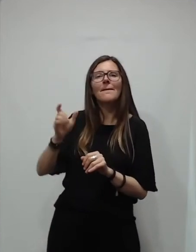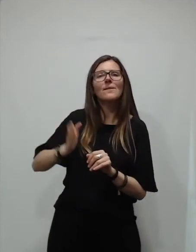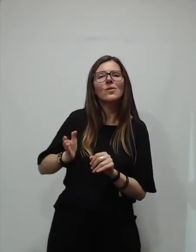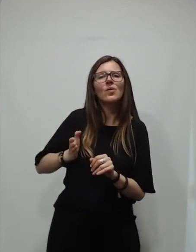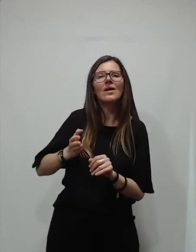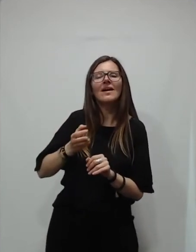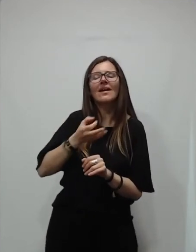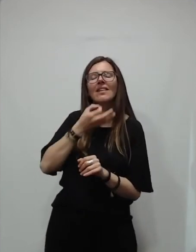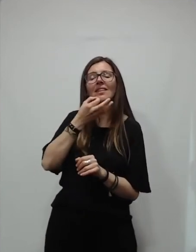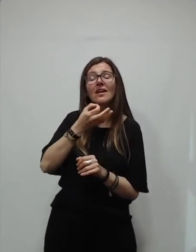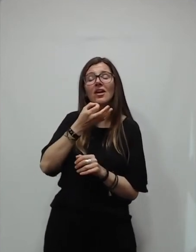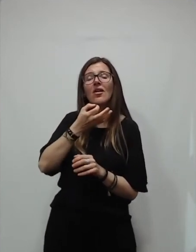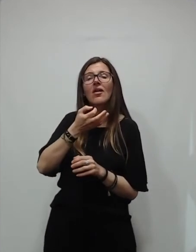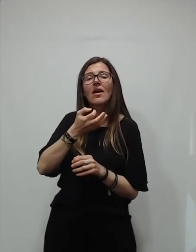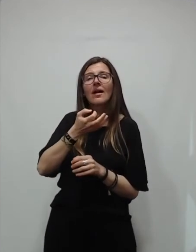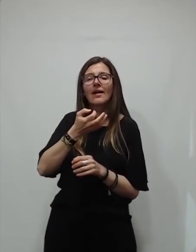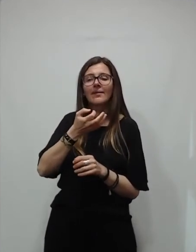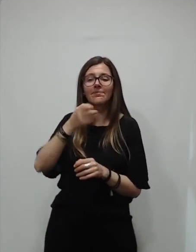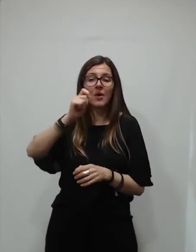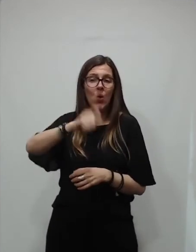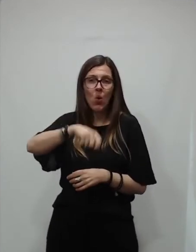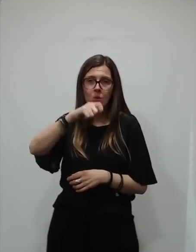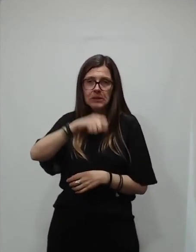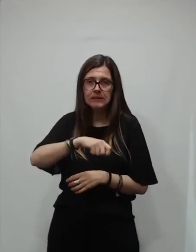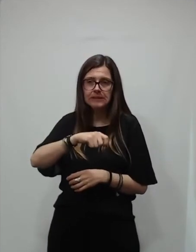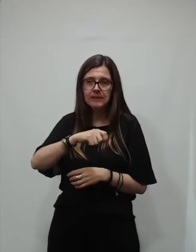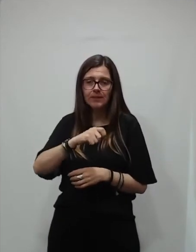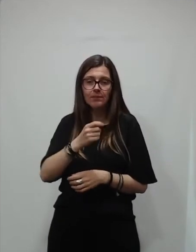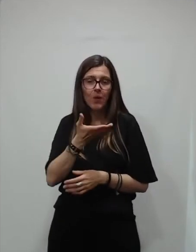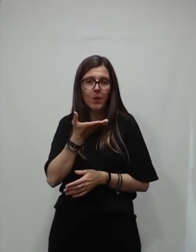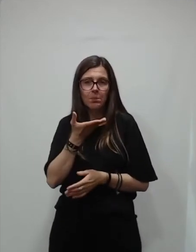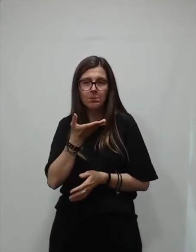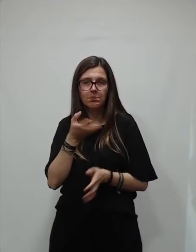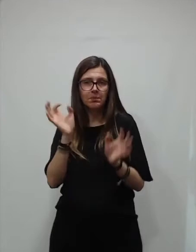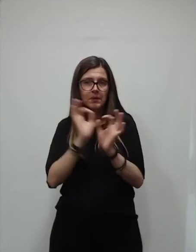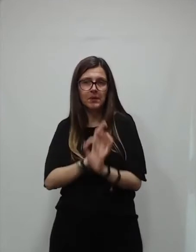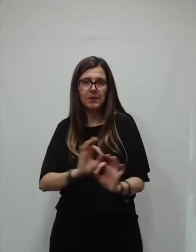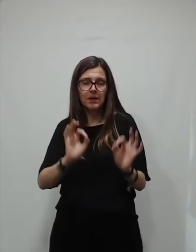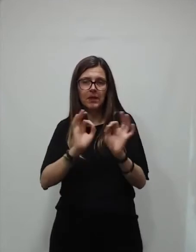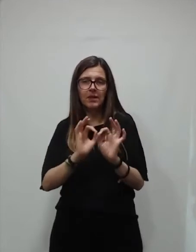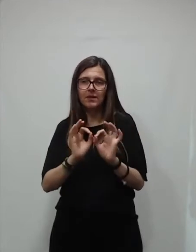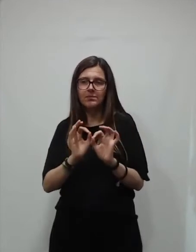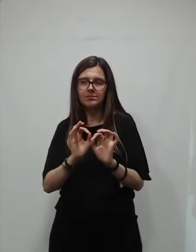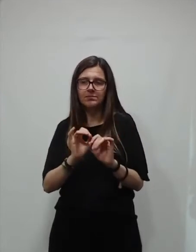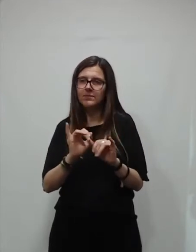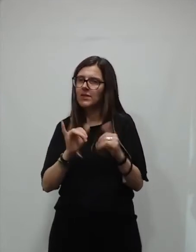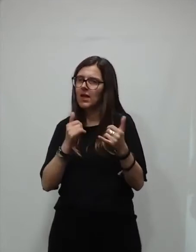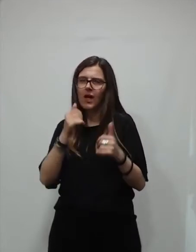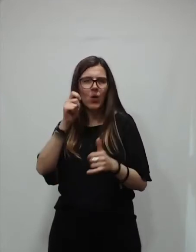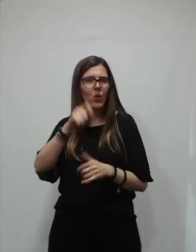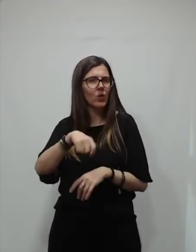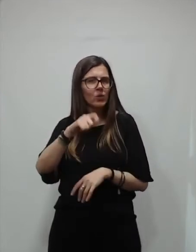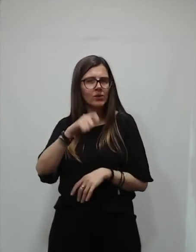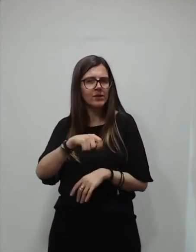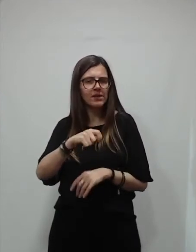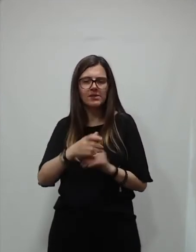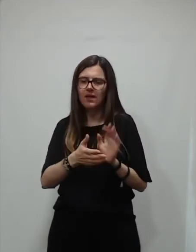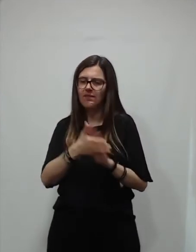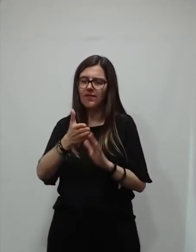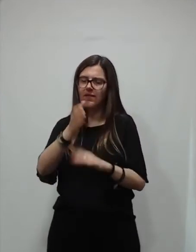Ausente en la discusión, en la participación, ¿no? Ya se le va acabando la hora, me parece, la justicia de estar